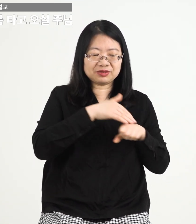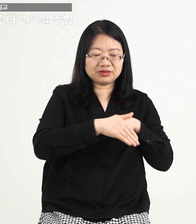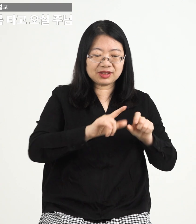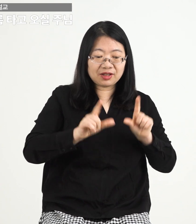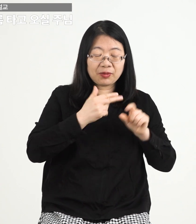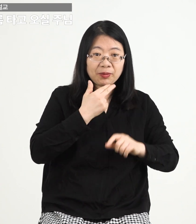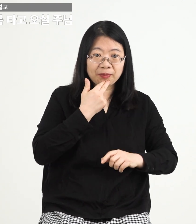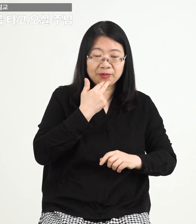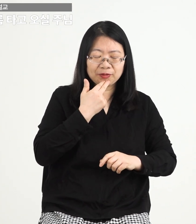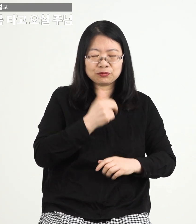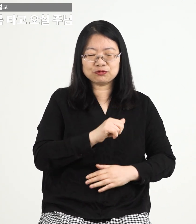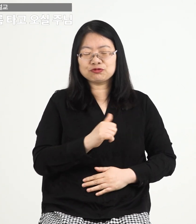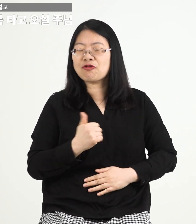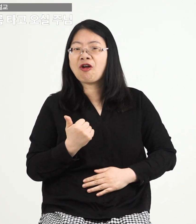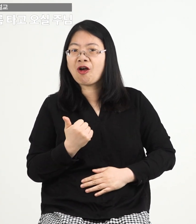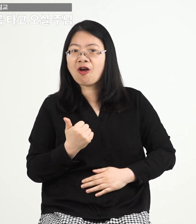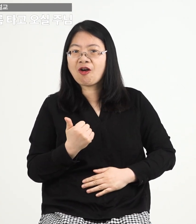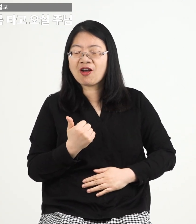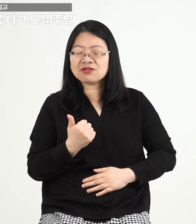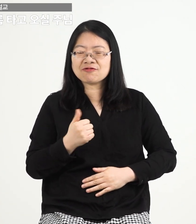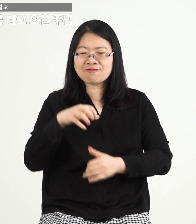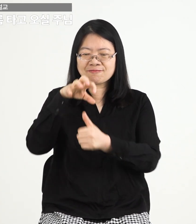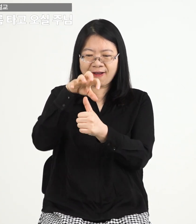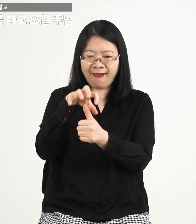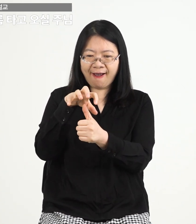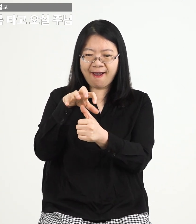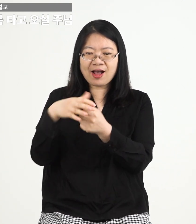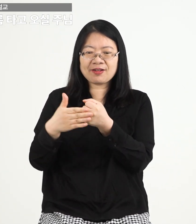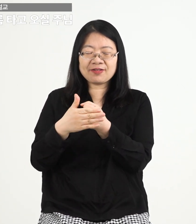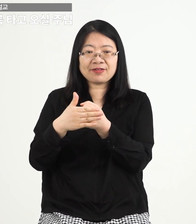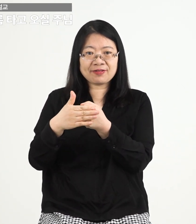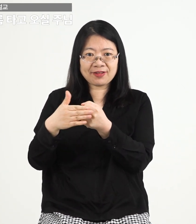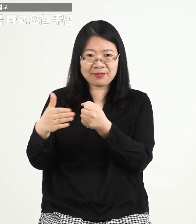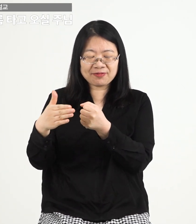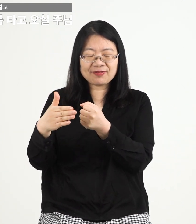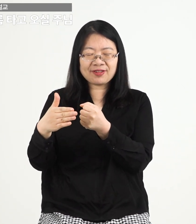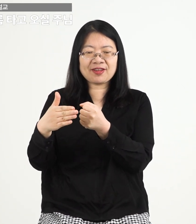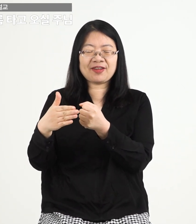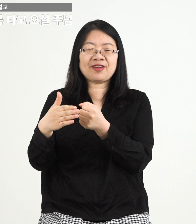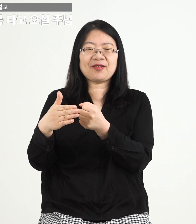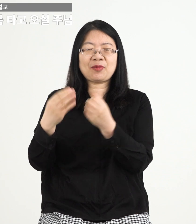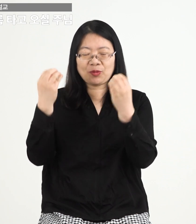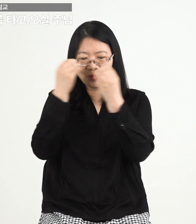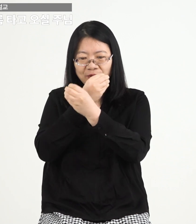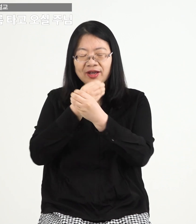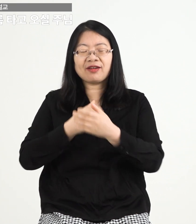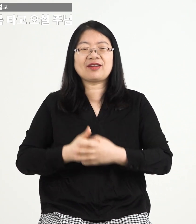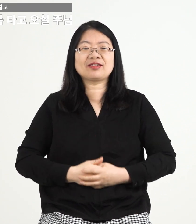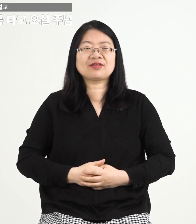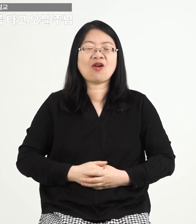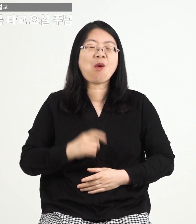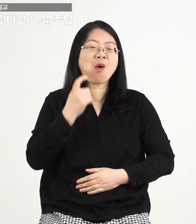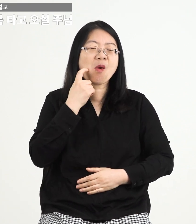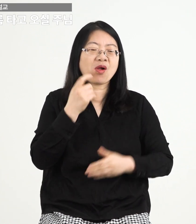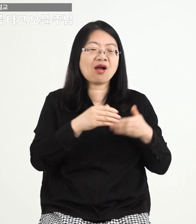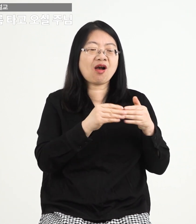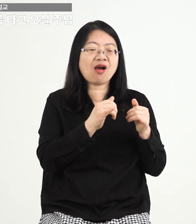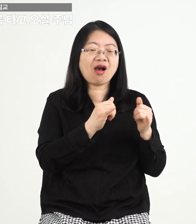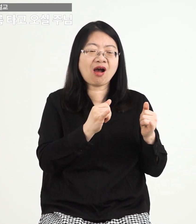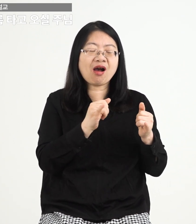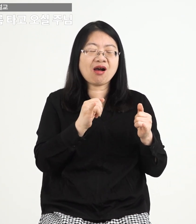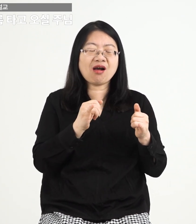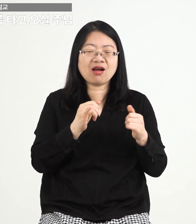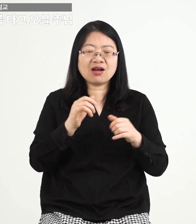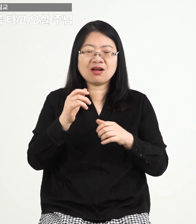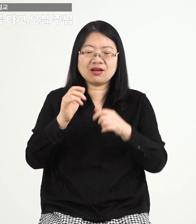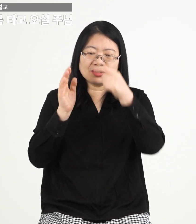이런 식으로 들이대다 보니까 성도들 핸들링하기에 딱 좋아요. 교주들이.